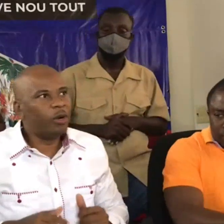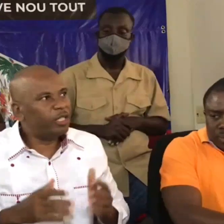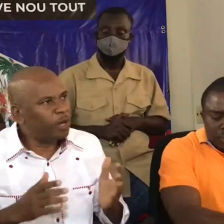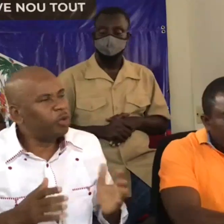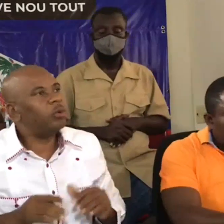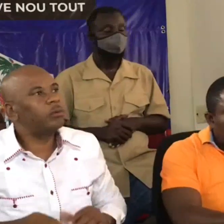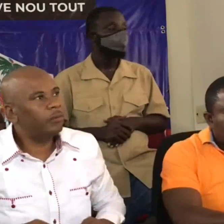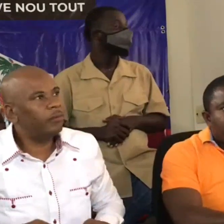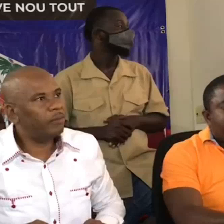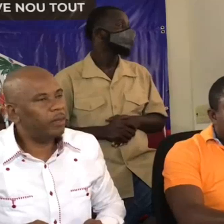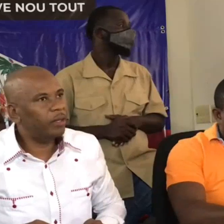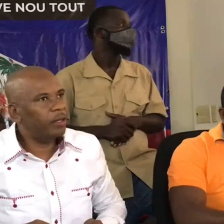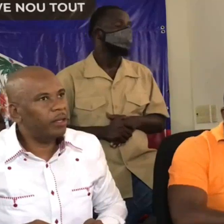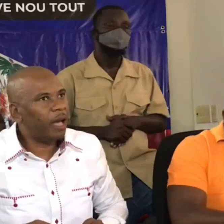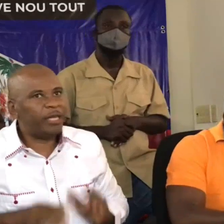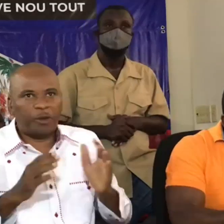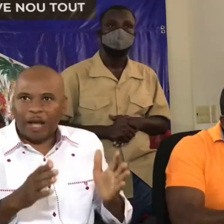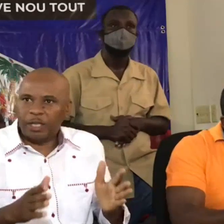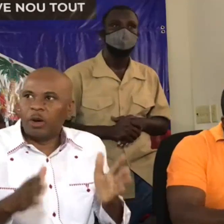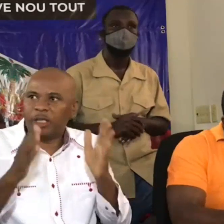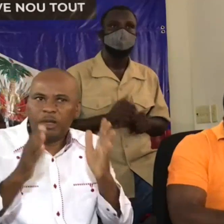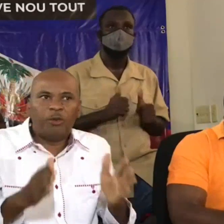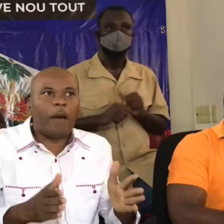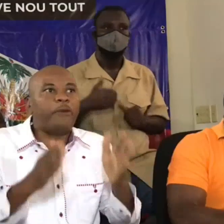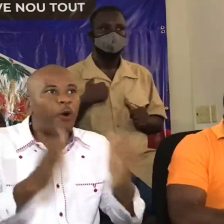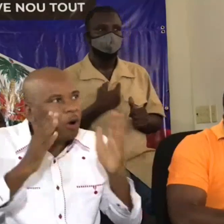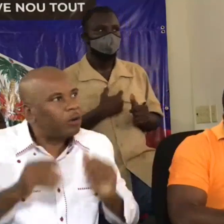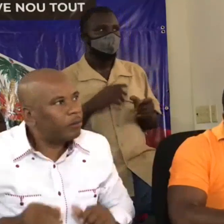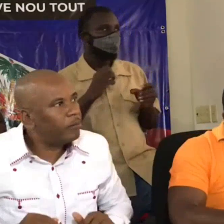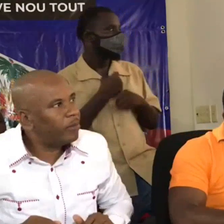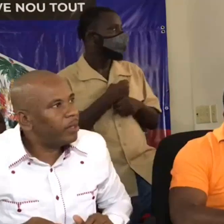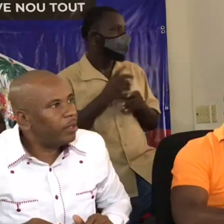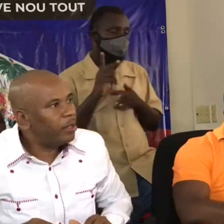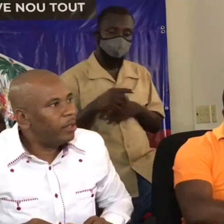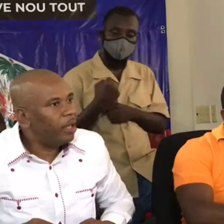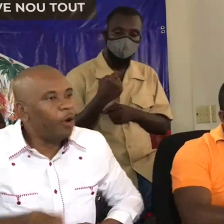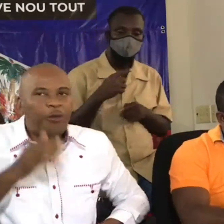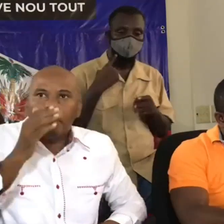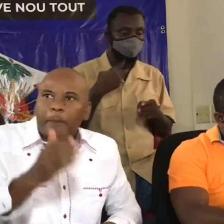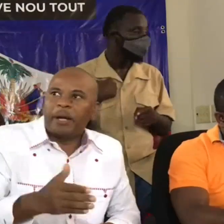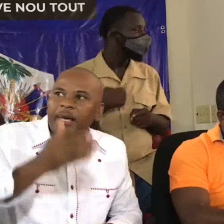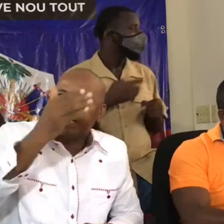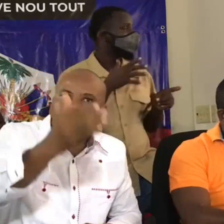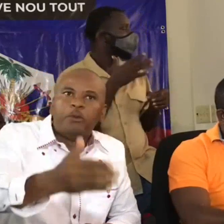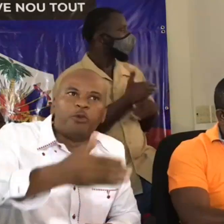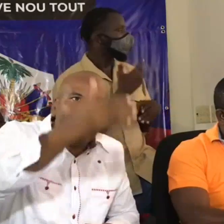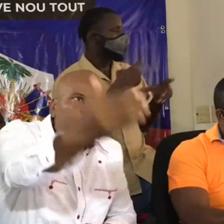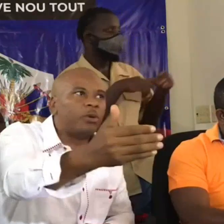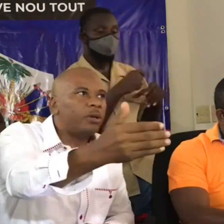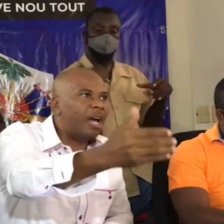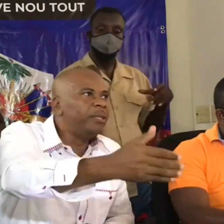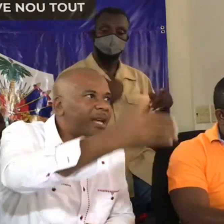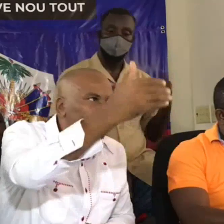le congressman, à cette fois-ci, le congressman a frappé fort. Et il a frappé pendant que ses